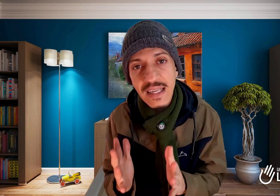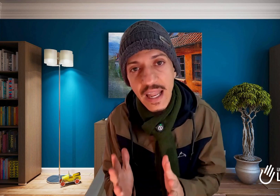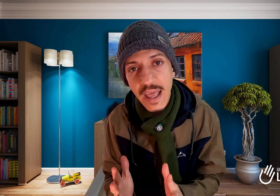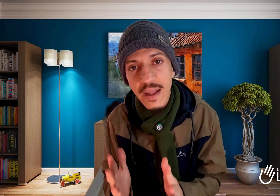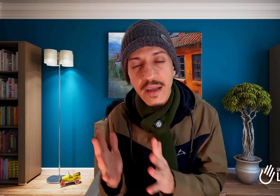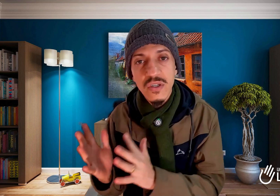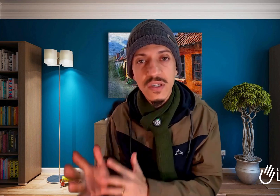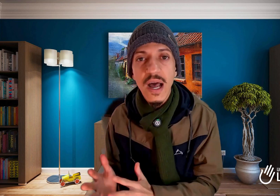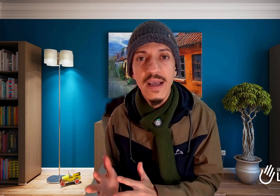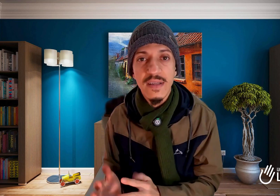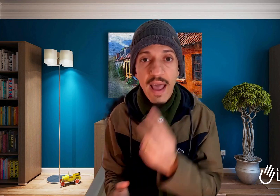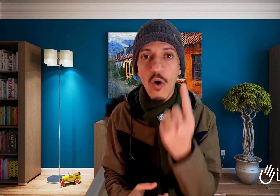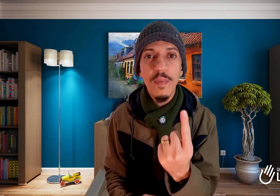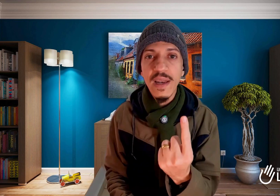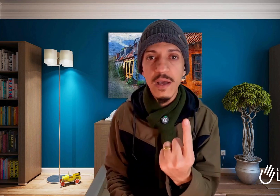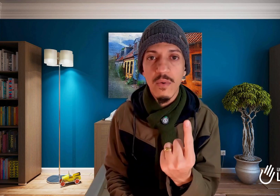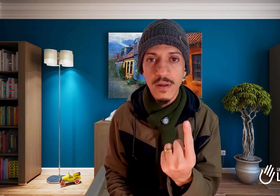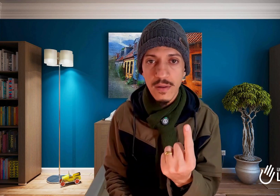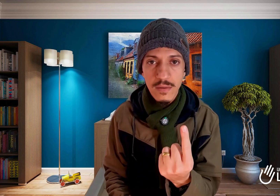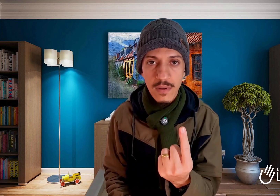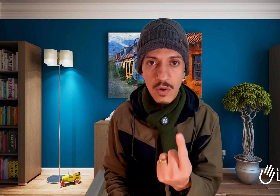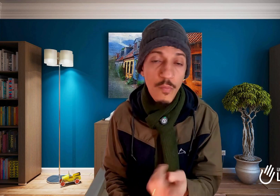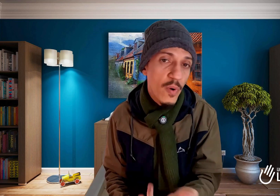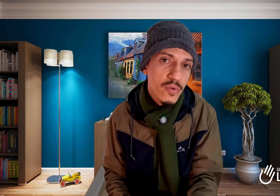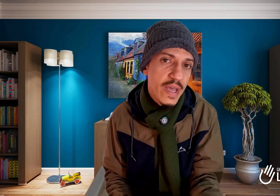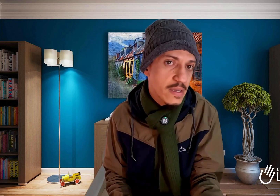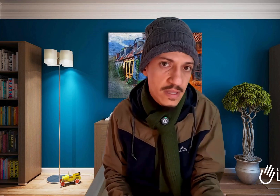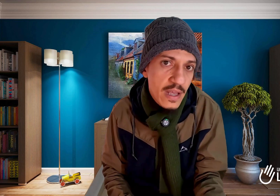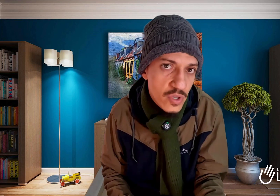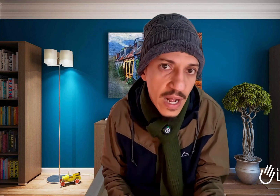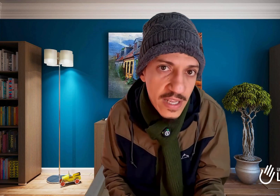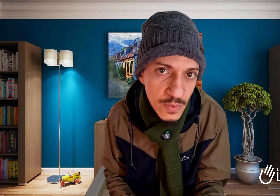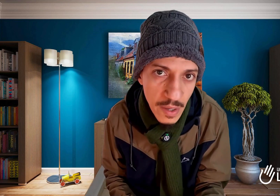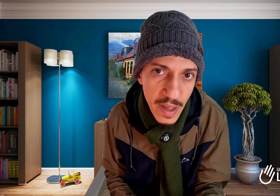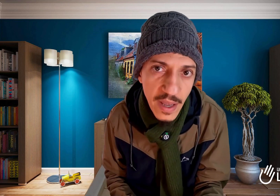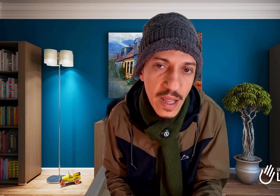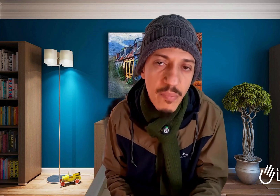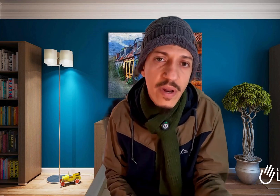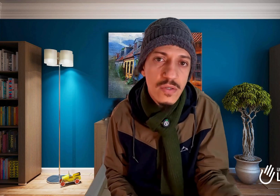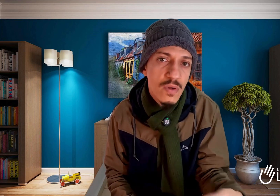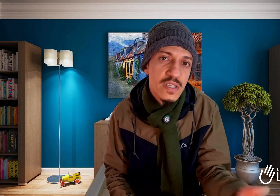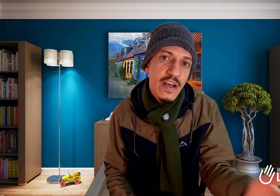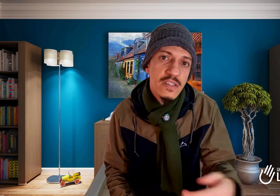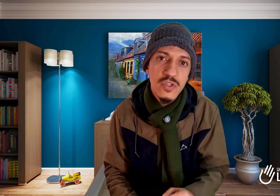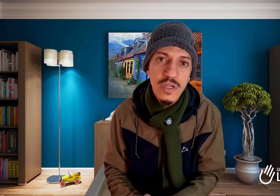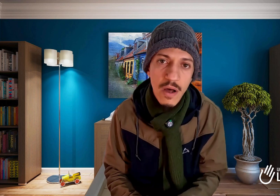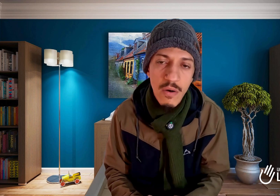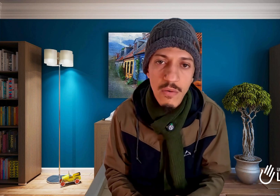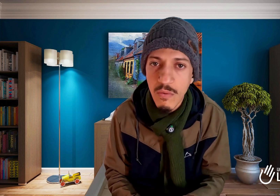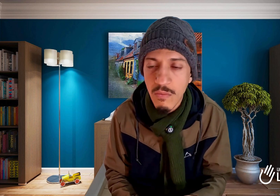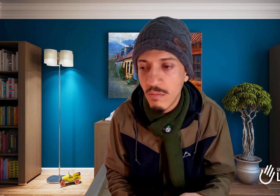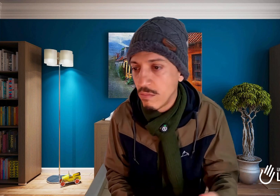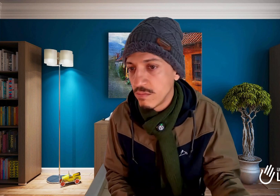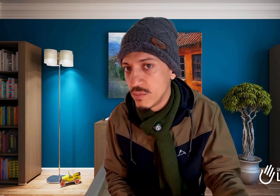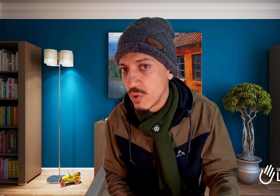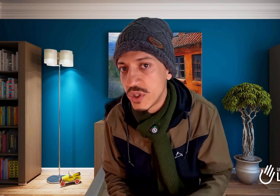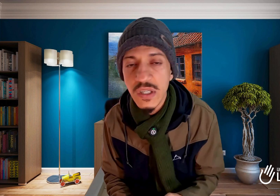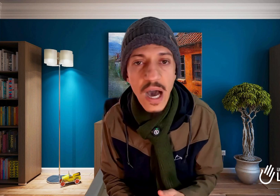brasileira de sinais, é uma língua. O português tem regionalismos também, nem por isso quando você vai assistir lá um noticiário,